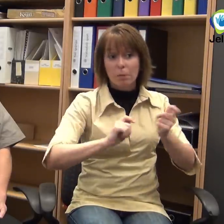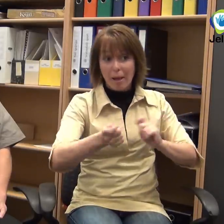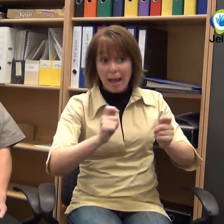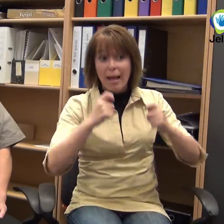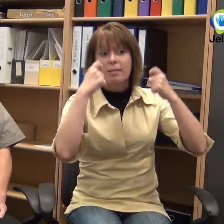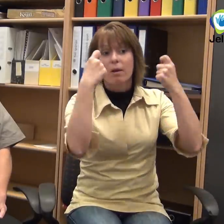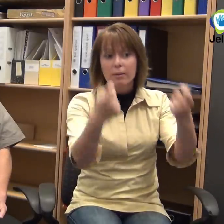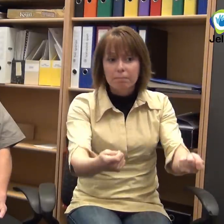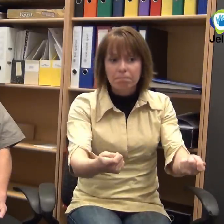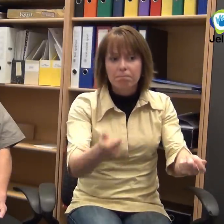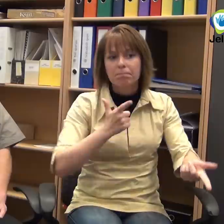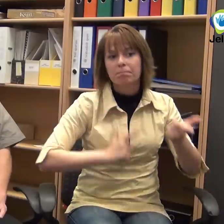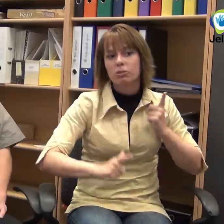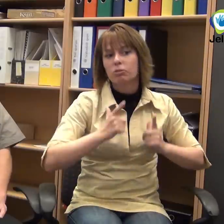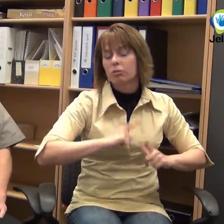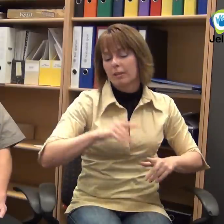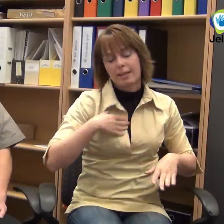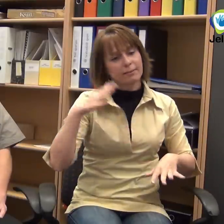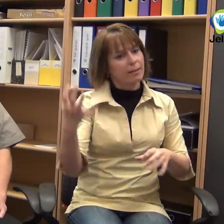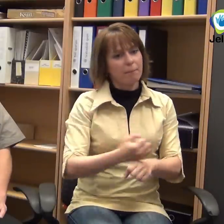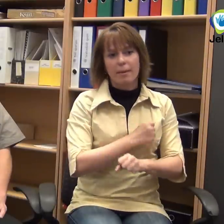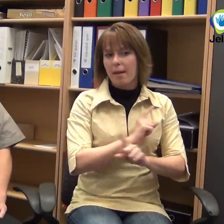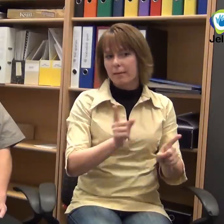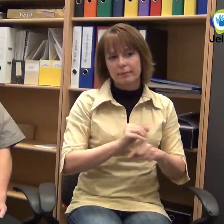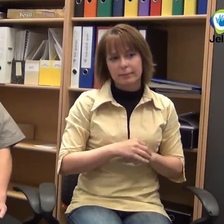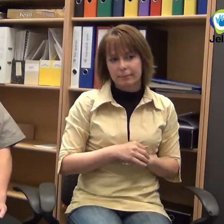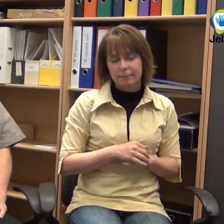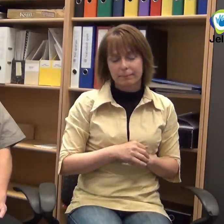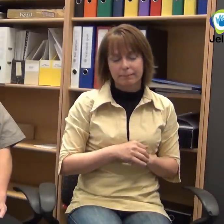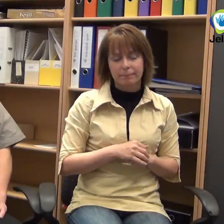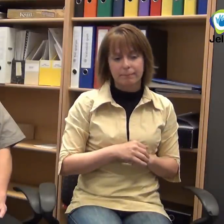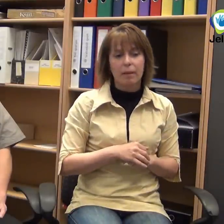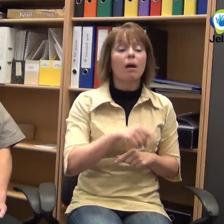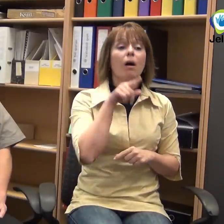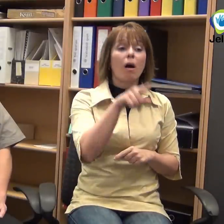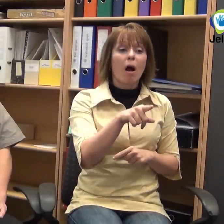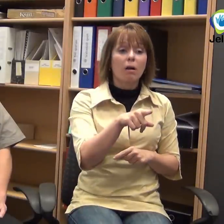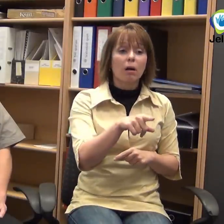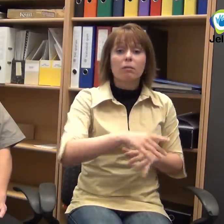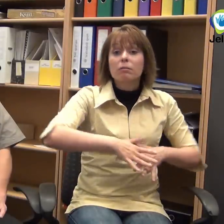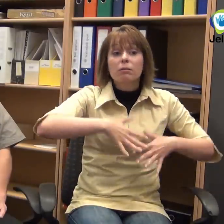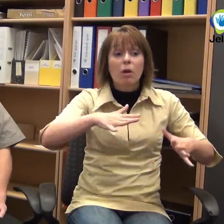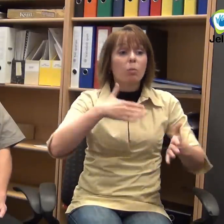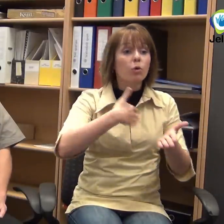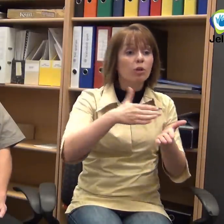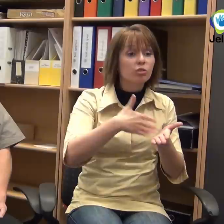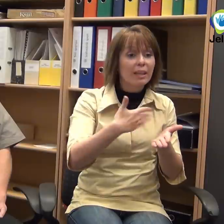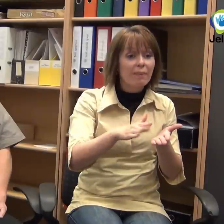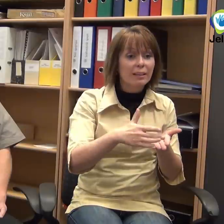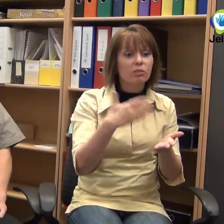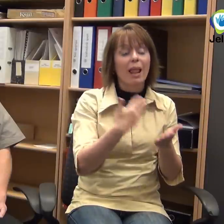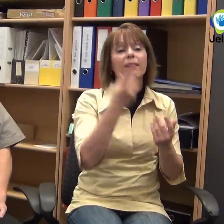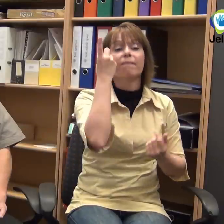megpályáztunk, sajnálatos módon nem mi nyertük el. Annak egy jóval nagyobb költségvetése